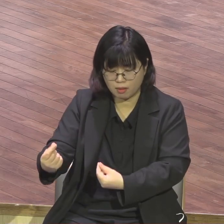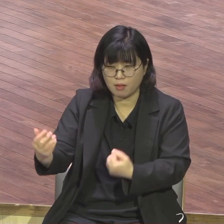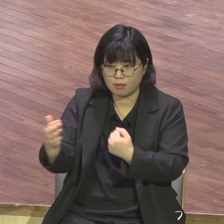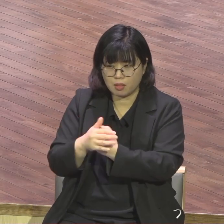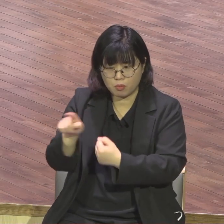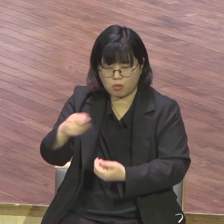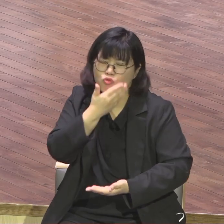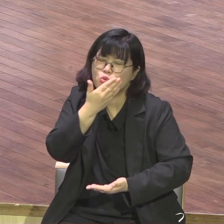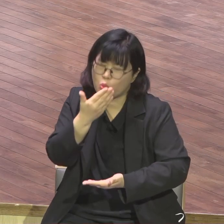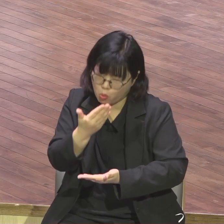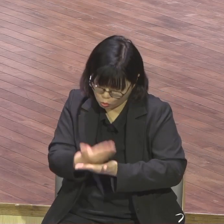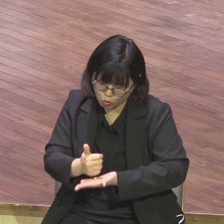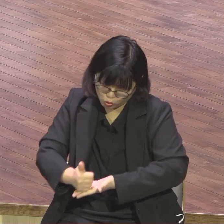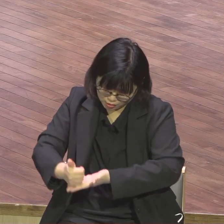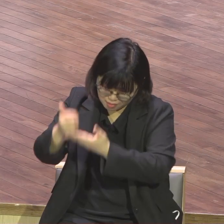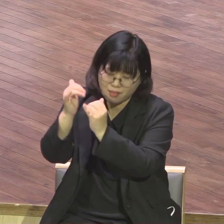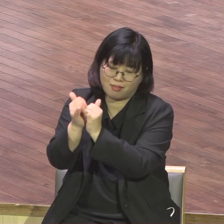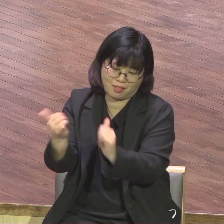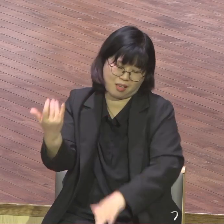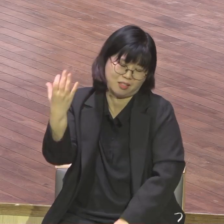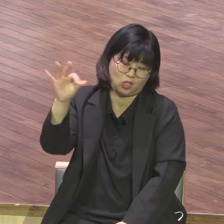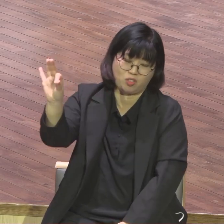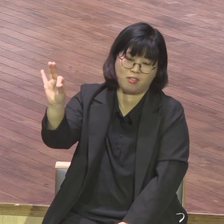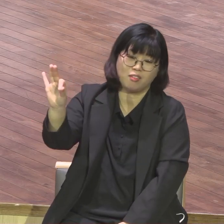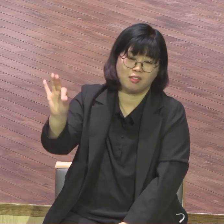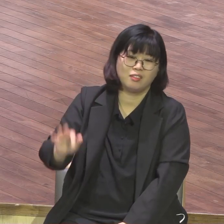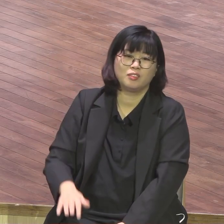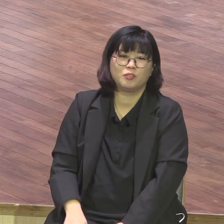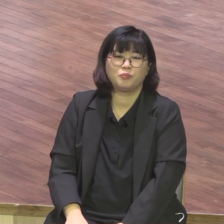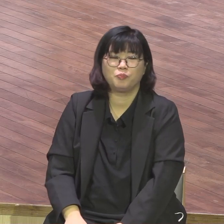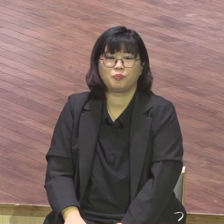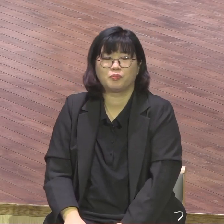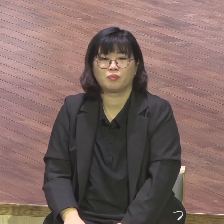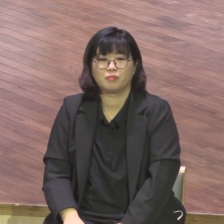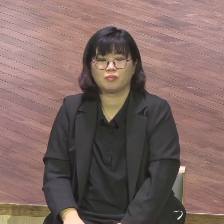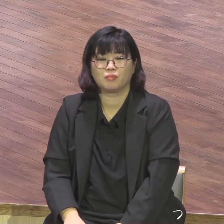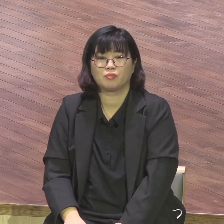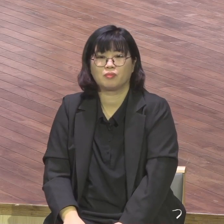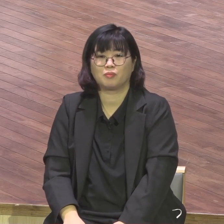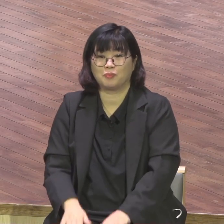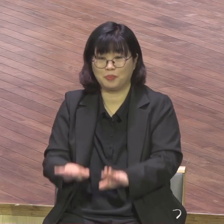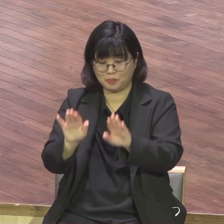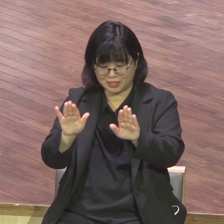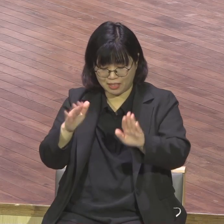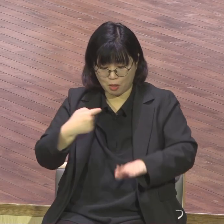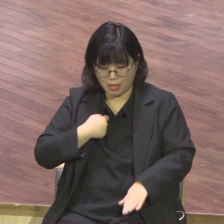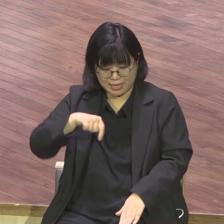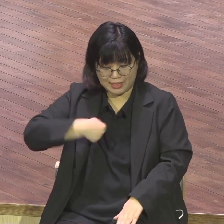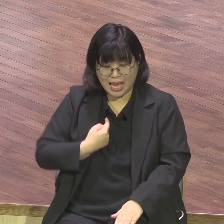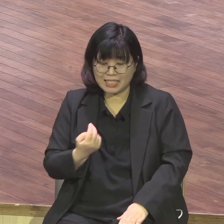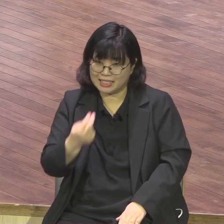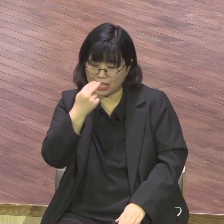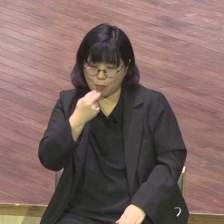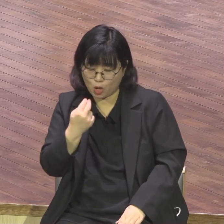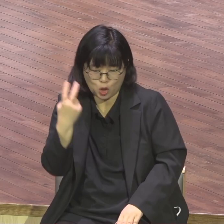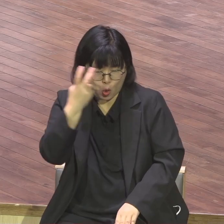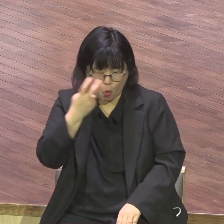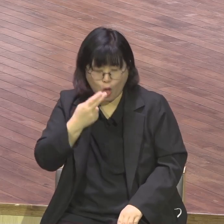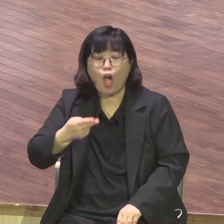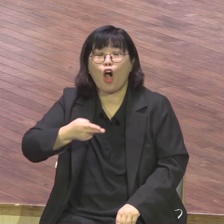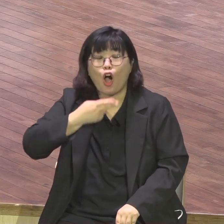여기서 돌보지 아니하다, 자기 몸을 돌보지 않하다 이 말은요, 이 도박과 관련된 용어예요. 이 도박할